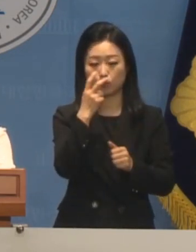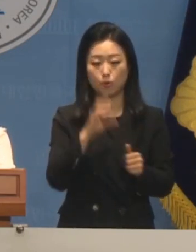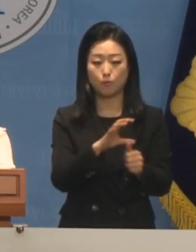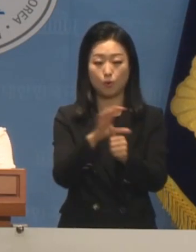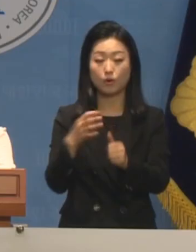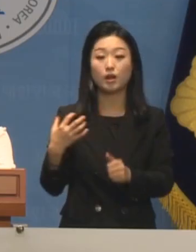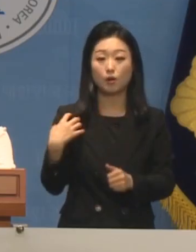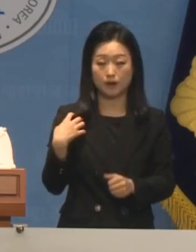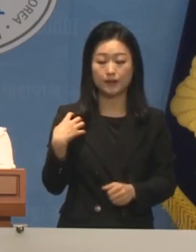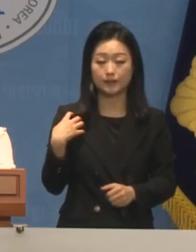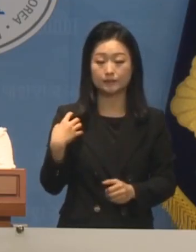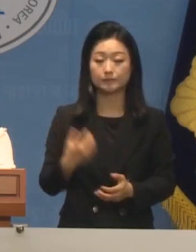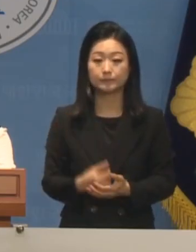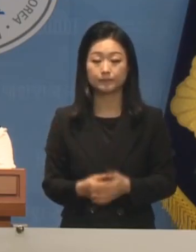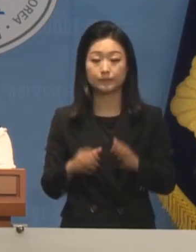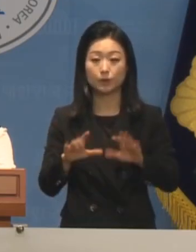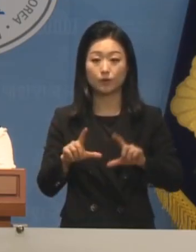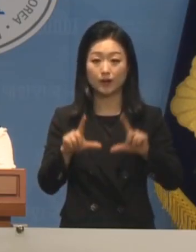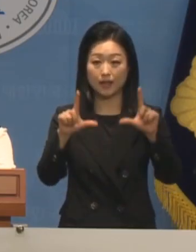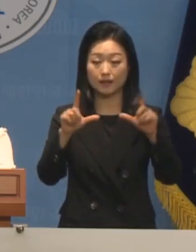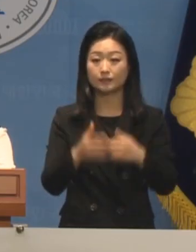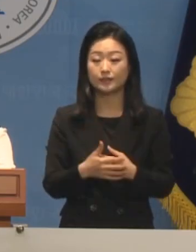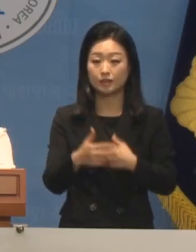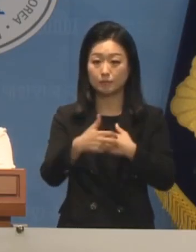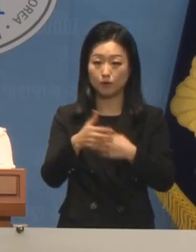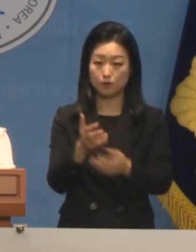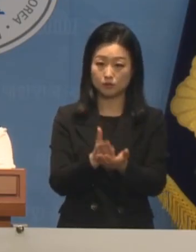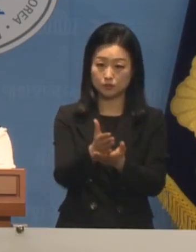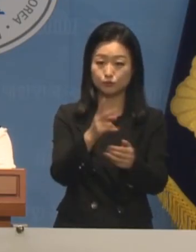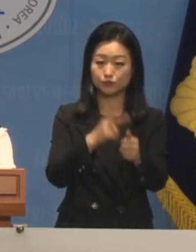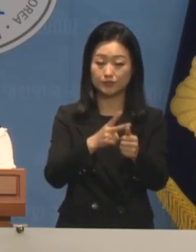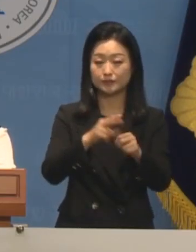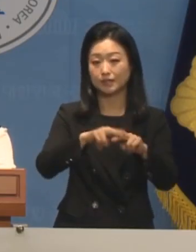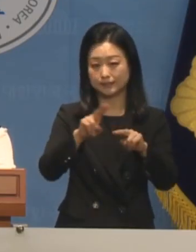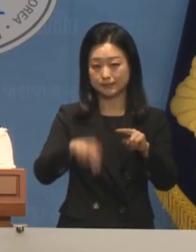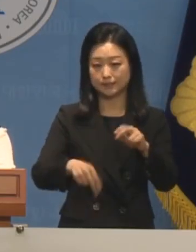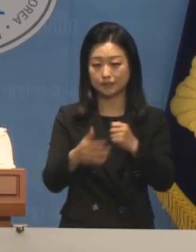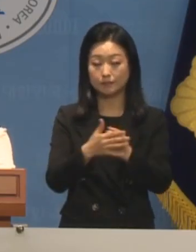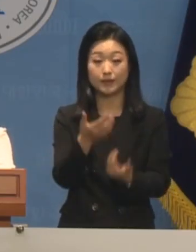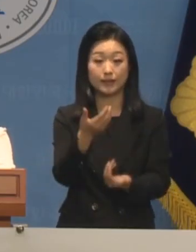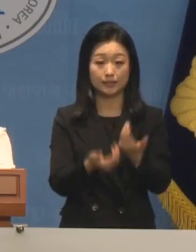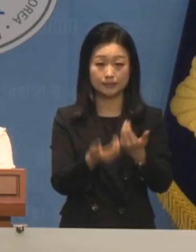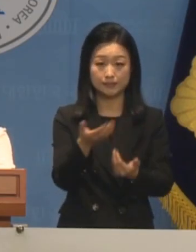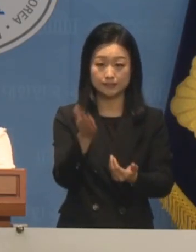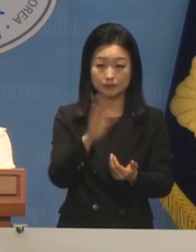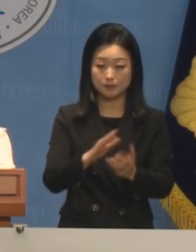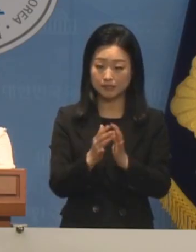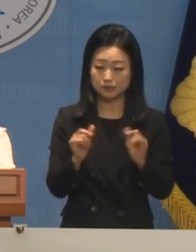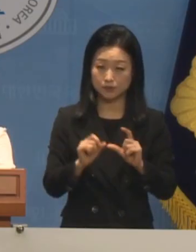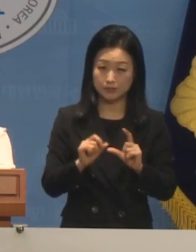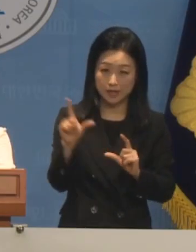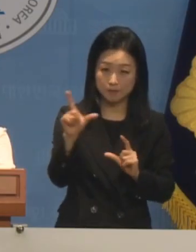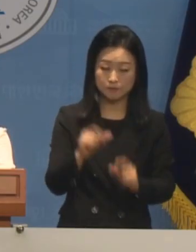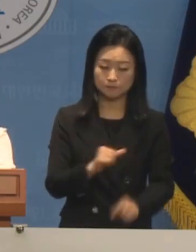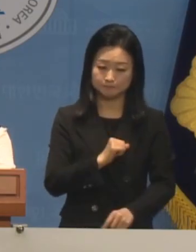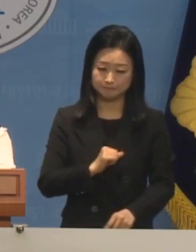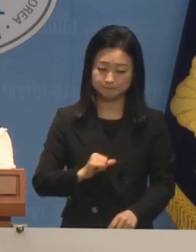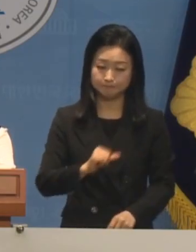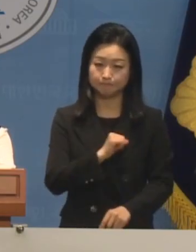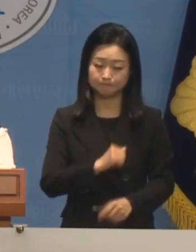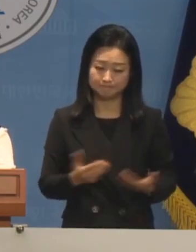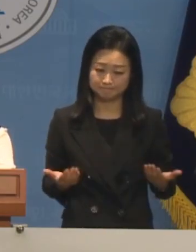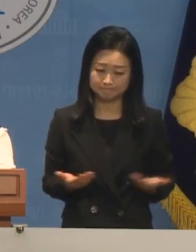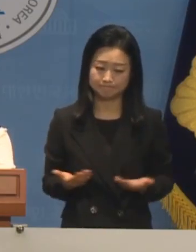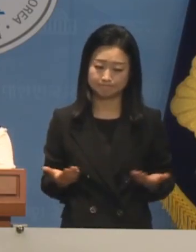있습니다 올해 전공의들의 집단 사직으로 인한 혼란과 갈등 속에서도 대부분의 보건의료 인력은